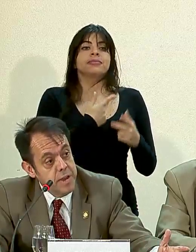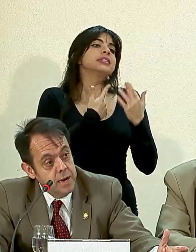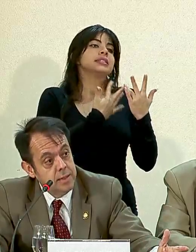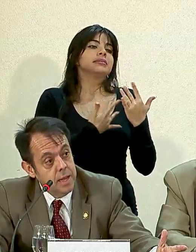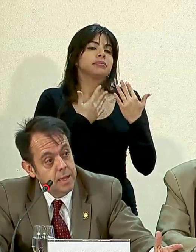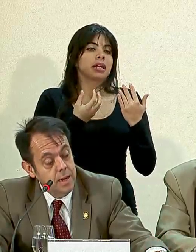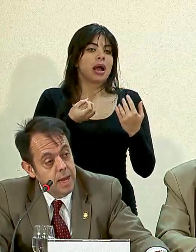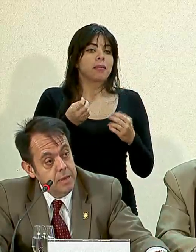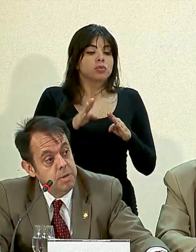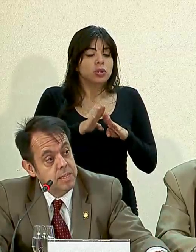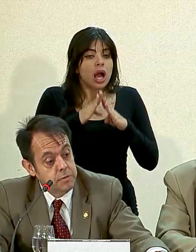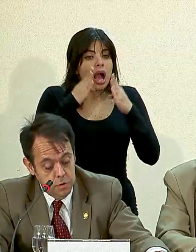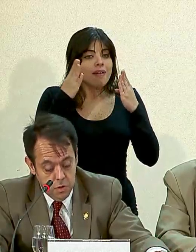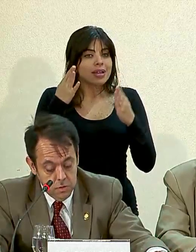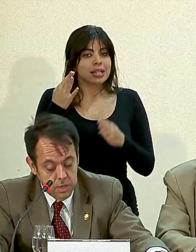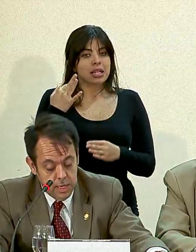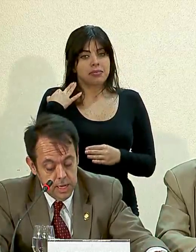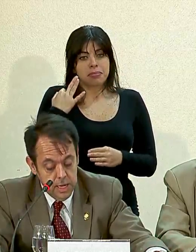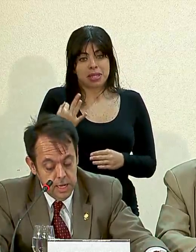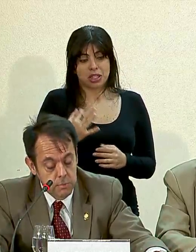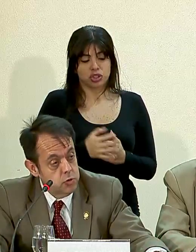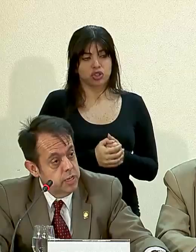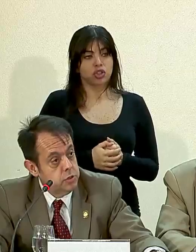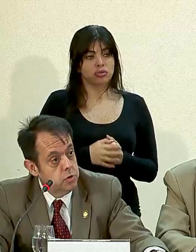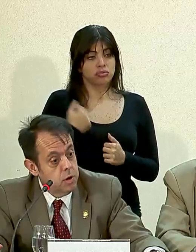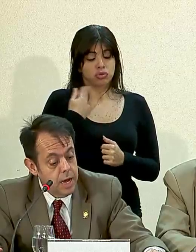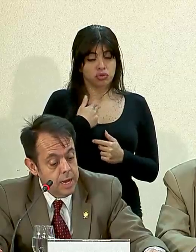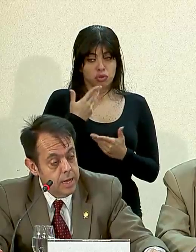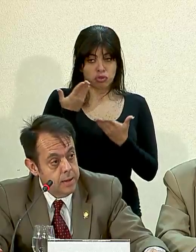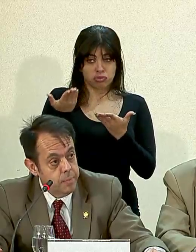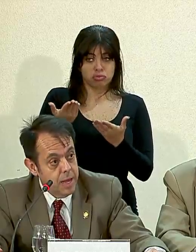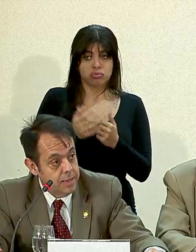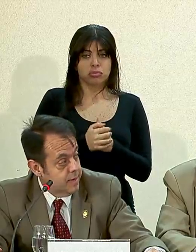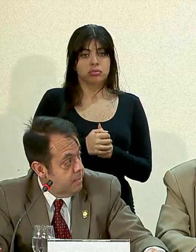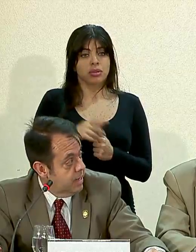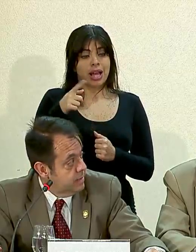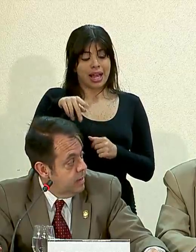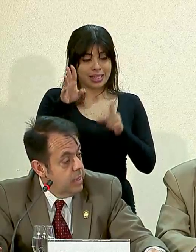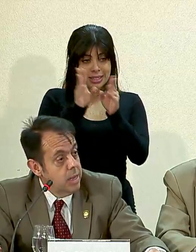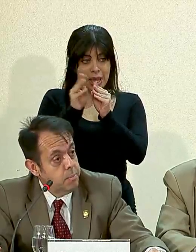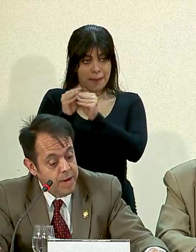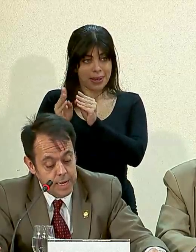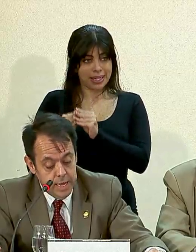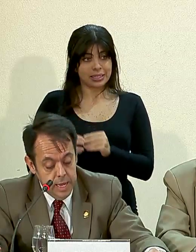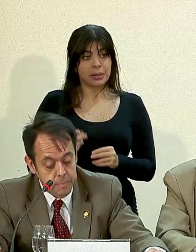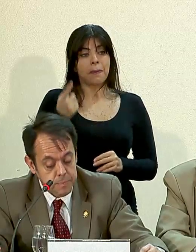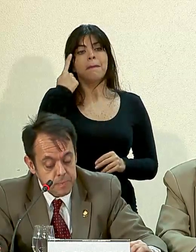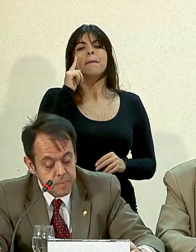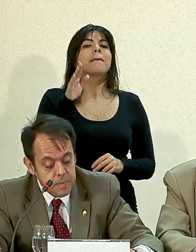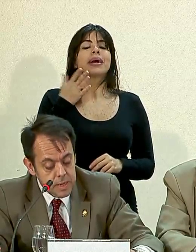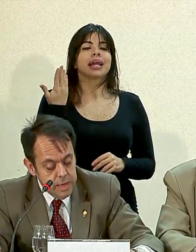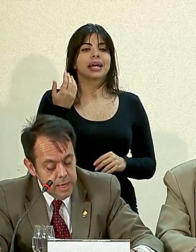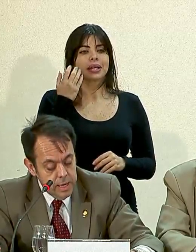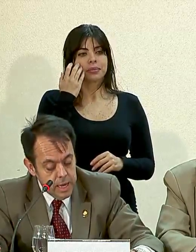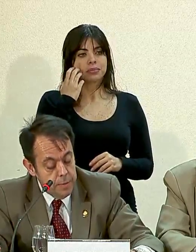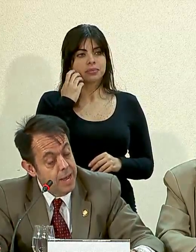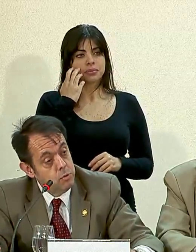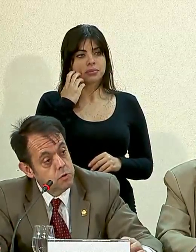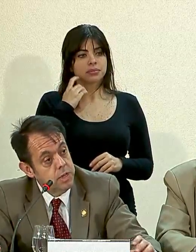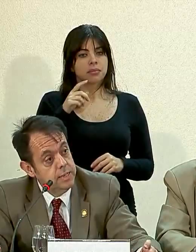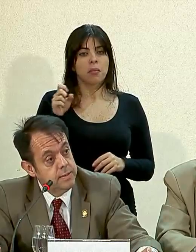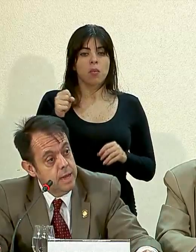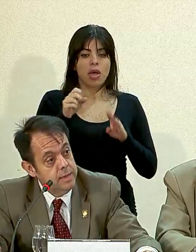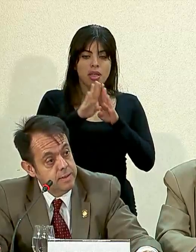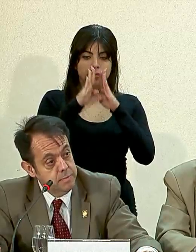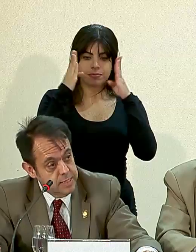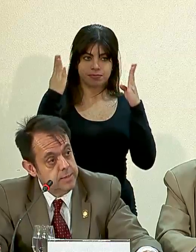esperamos y está abierta la invitación que hemos hecho a las cámaras para que